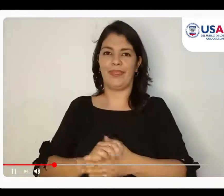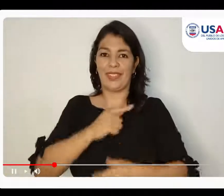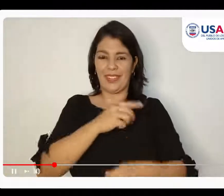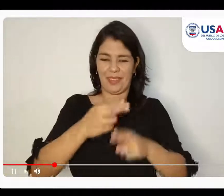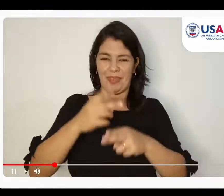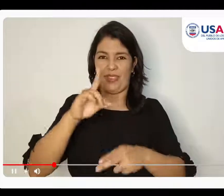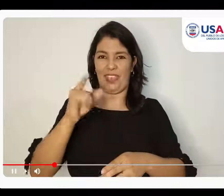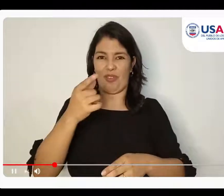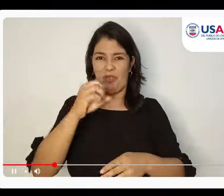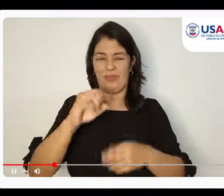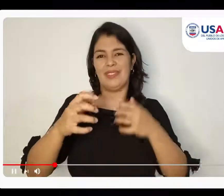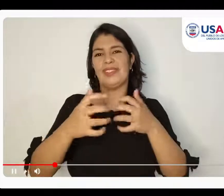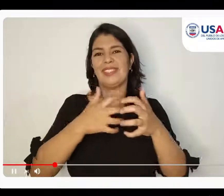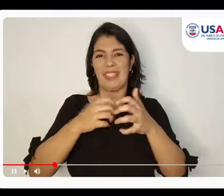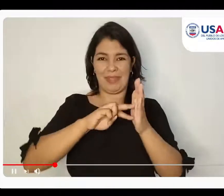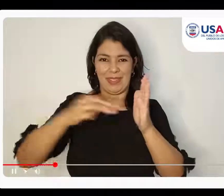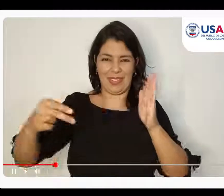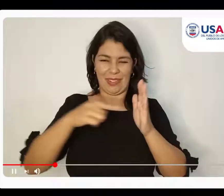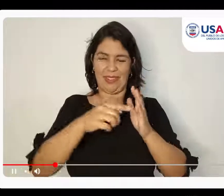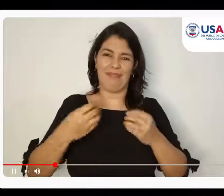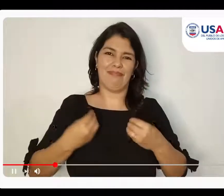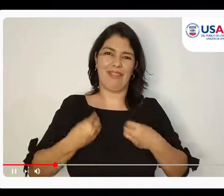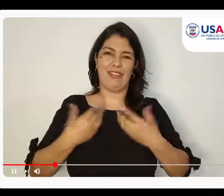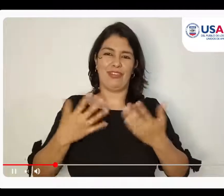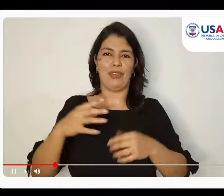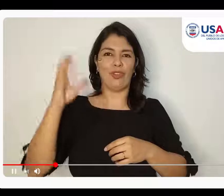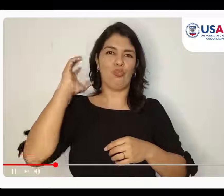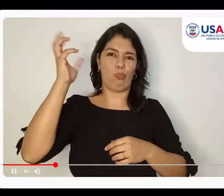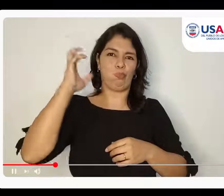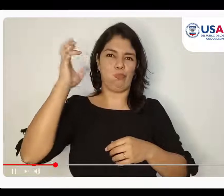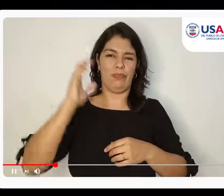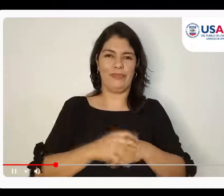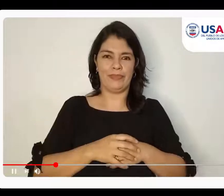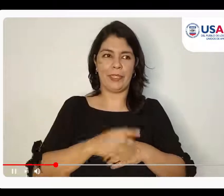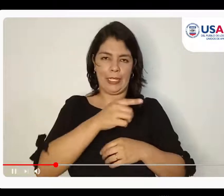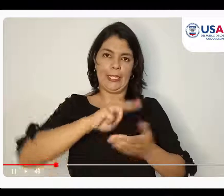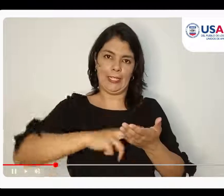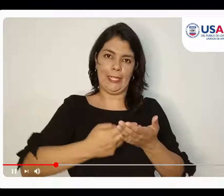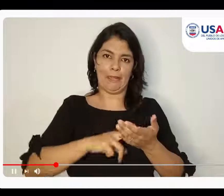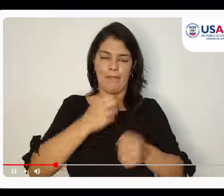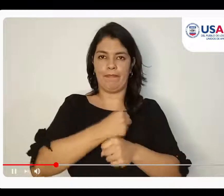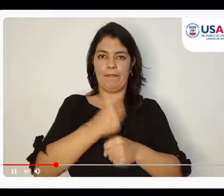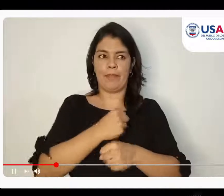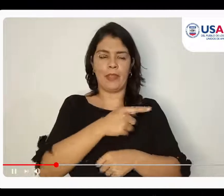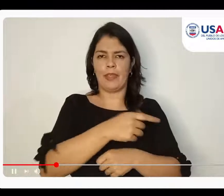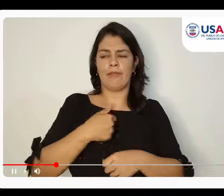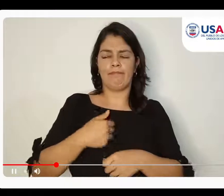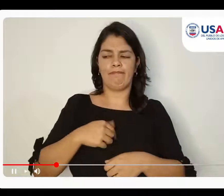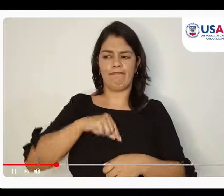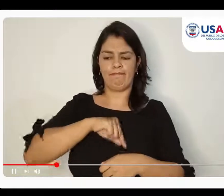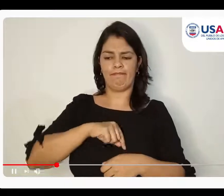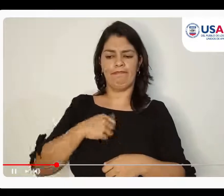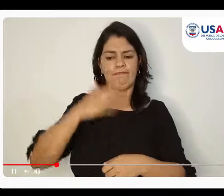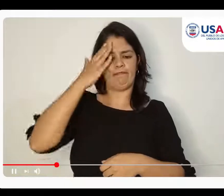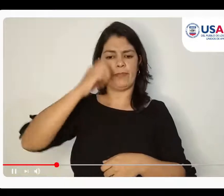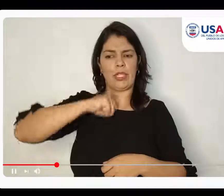técnico en sistemas de profesión. Hoy en día se dedica a ser intérprete de lengua de señas colombiana, porque es fiel creyente de que los derechos están hechos